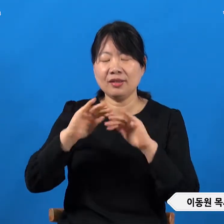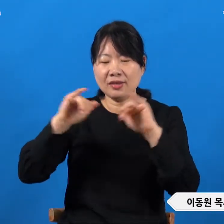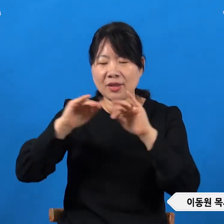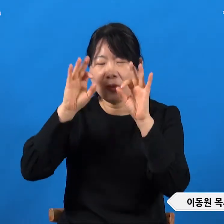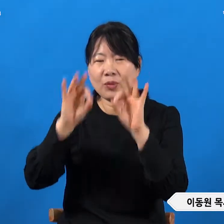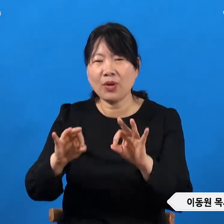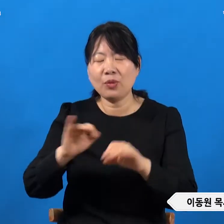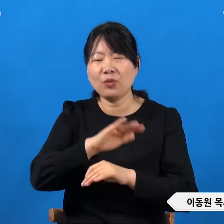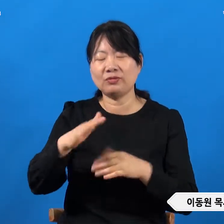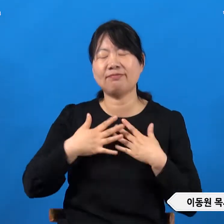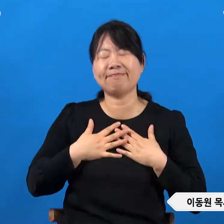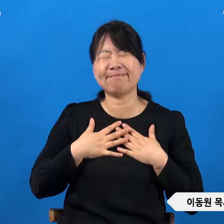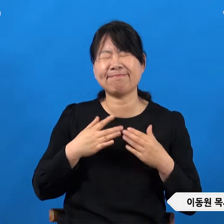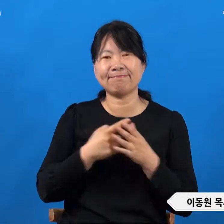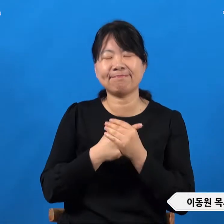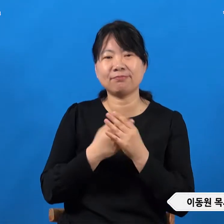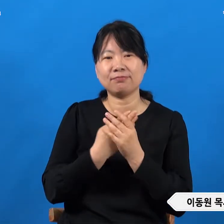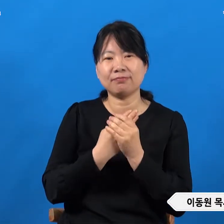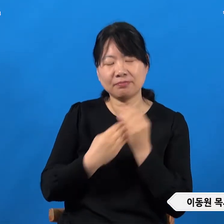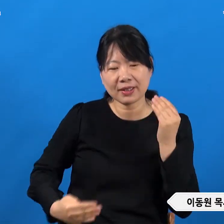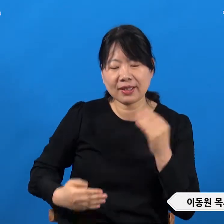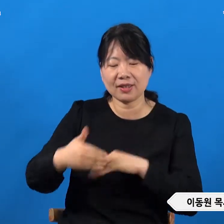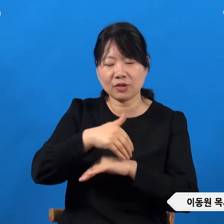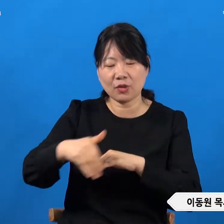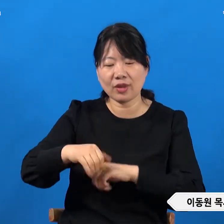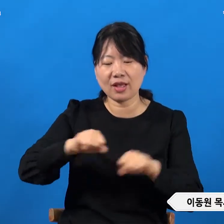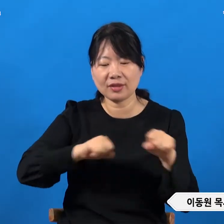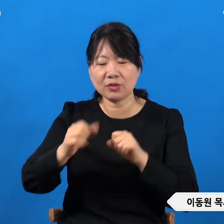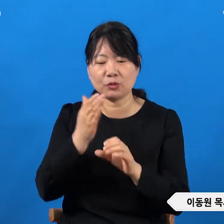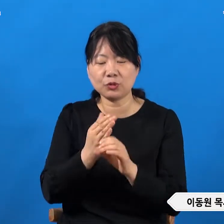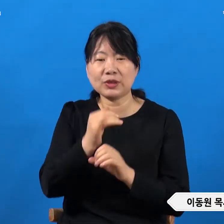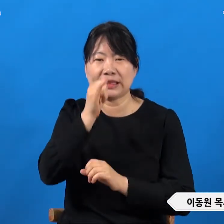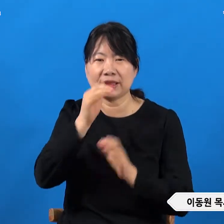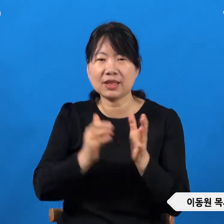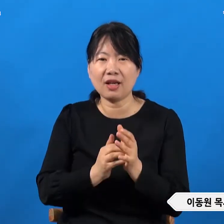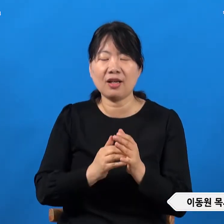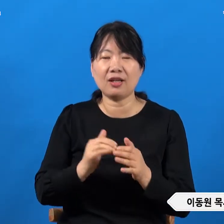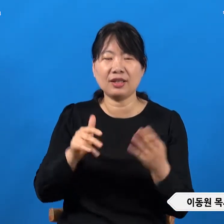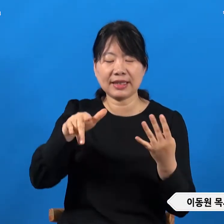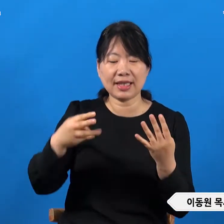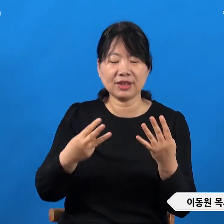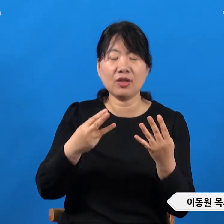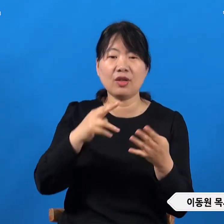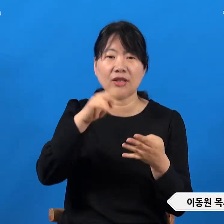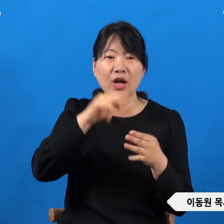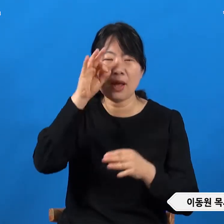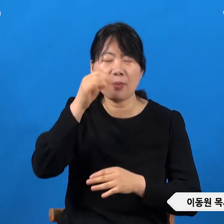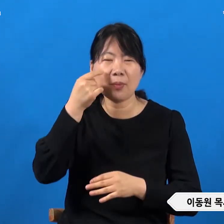우리의 김을 빼놓는 김빼기 전략을 구사합니다. 본문 4절을 한번